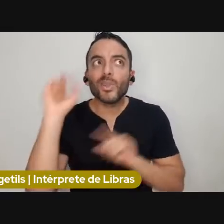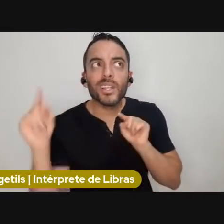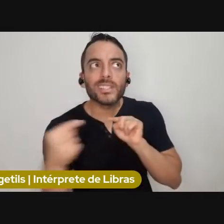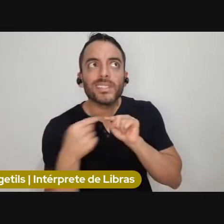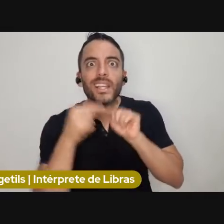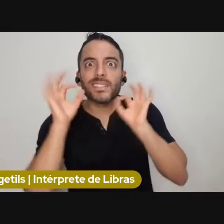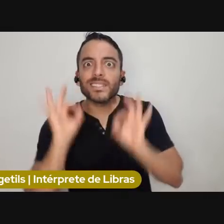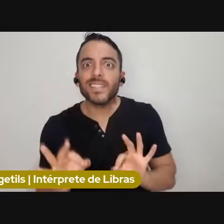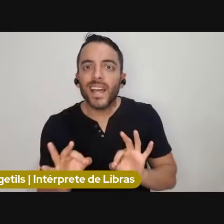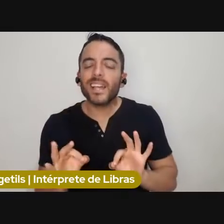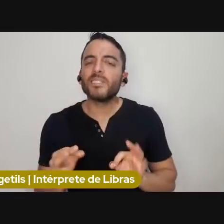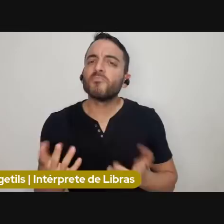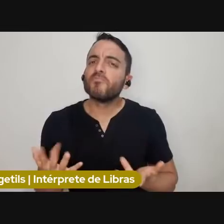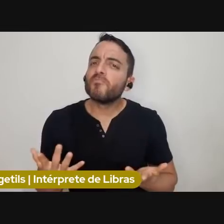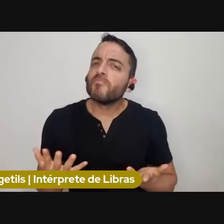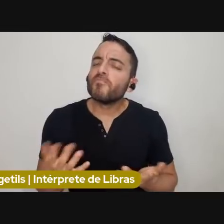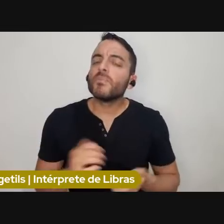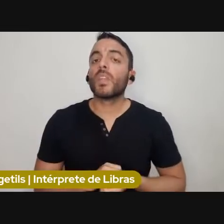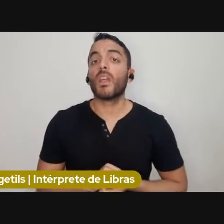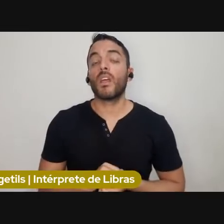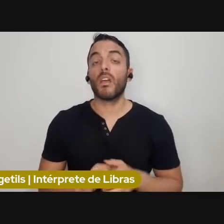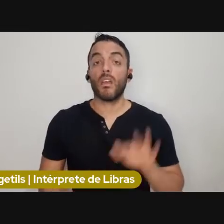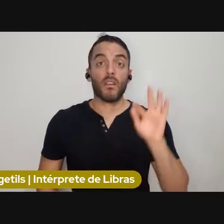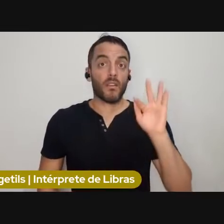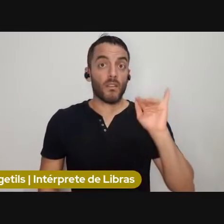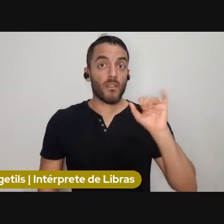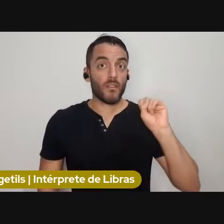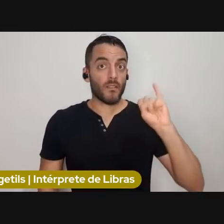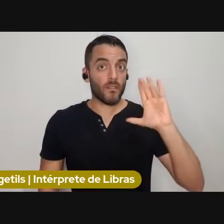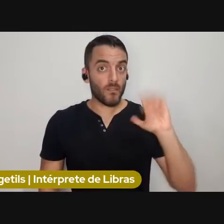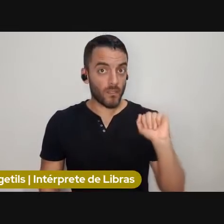física é uma representação nossa